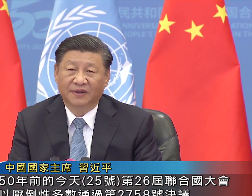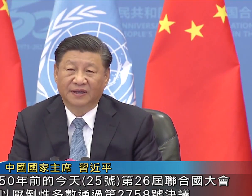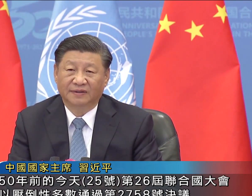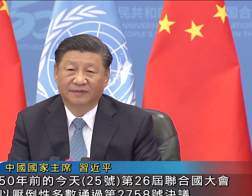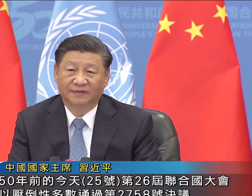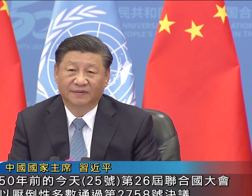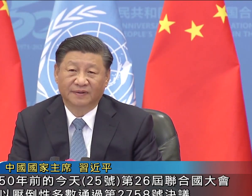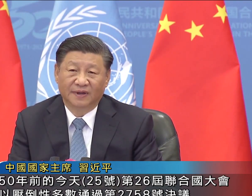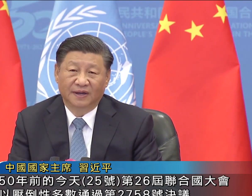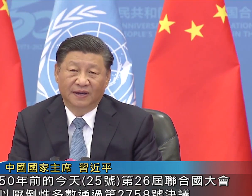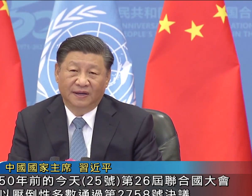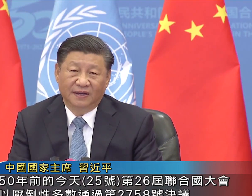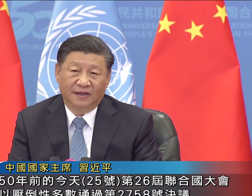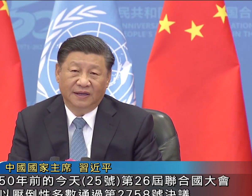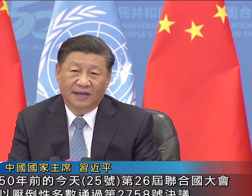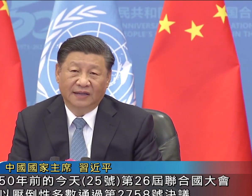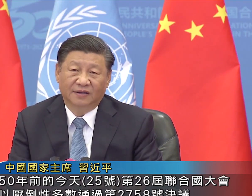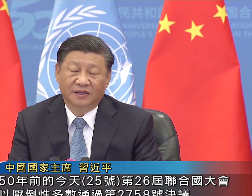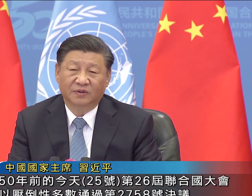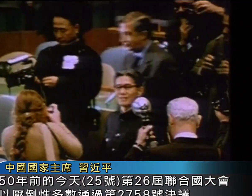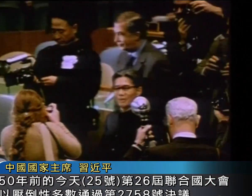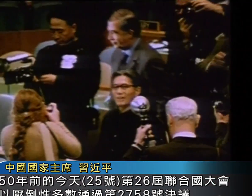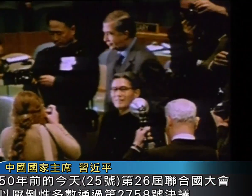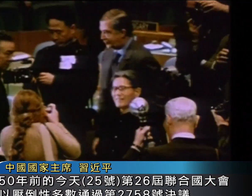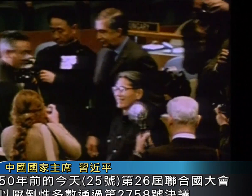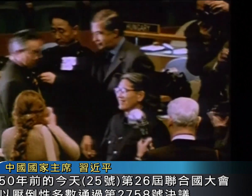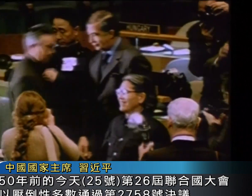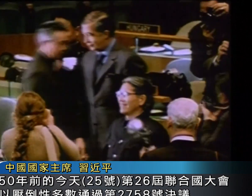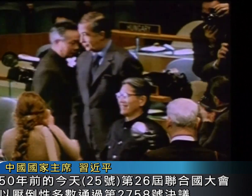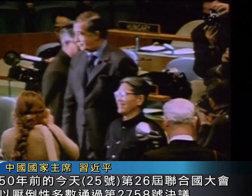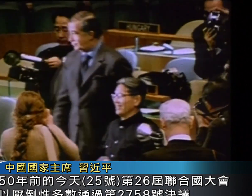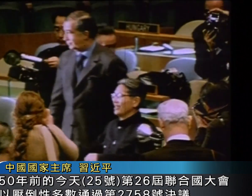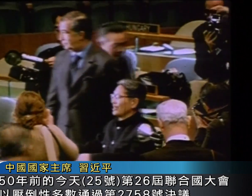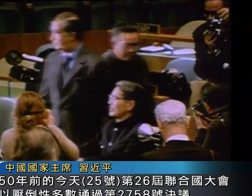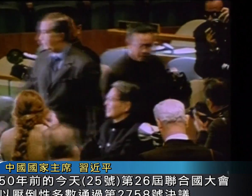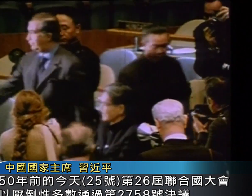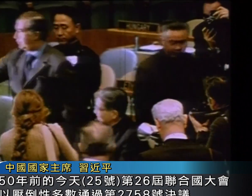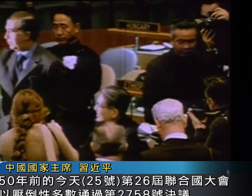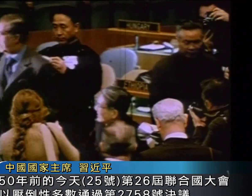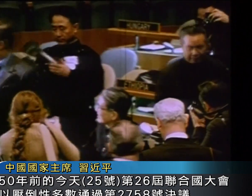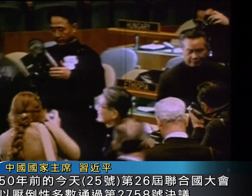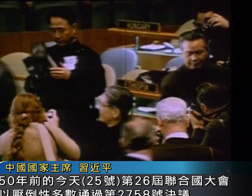会以压倒性多数通过